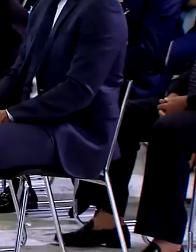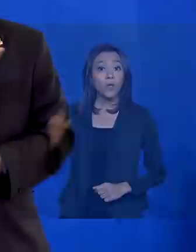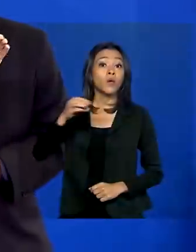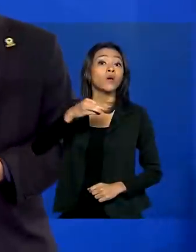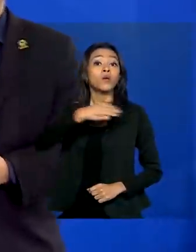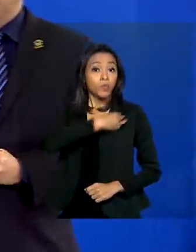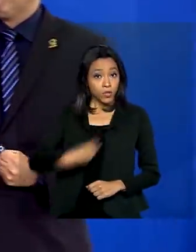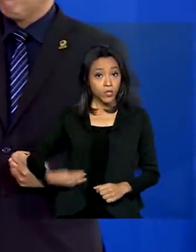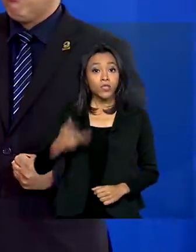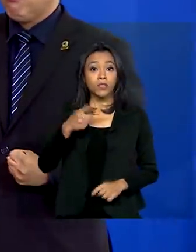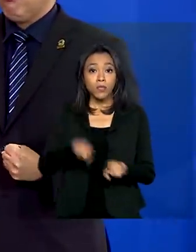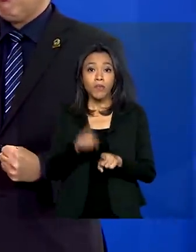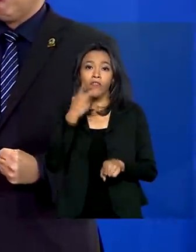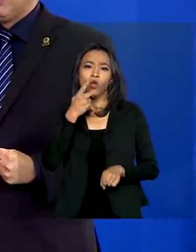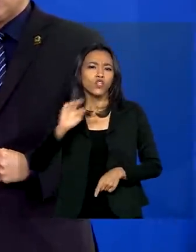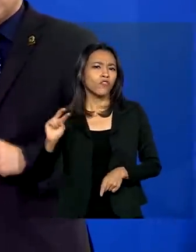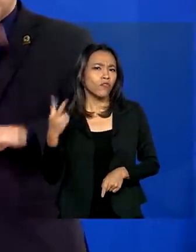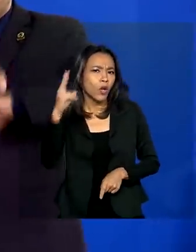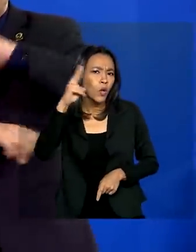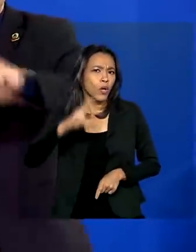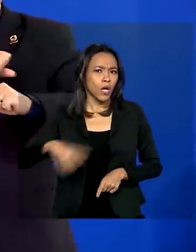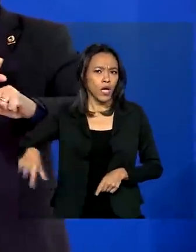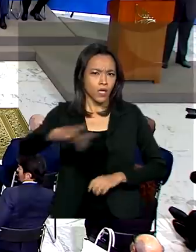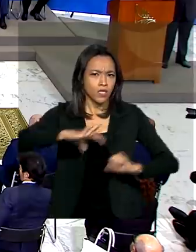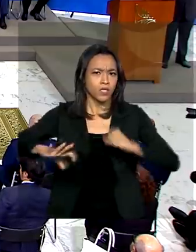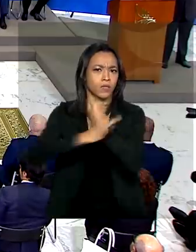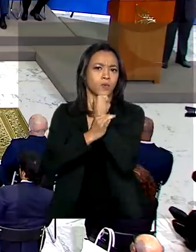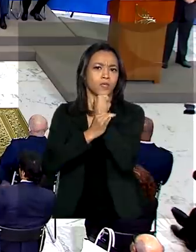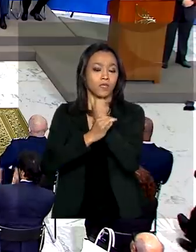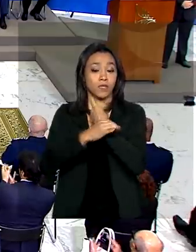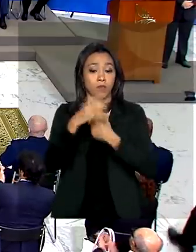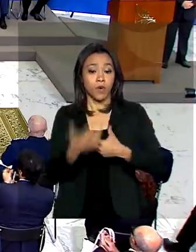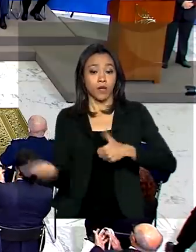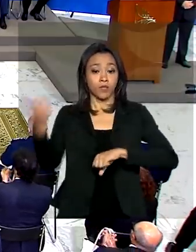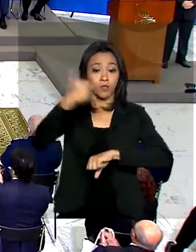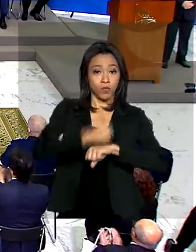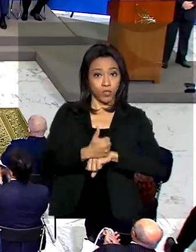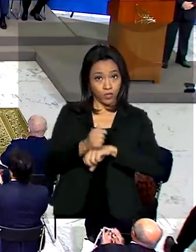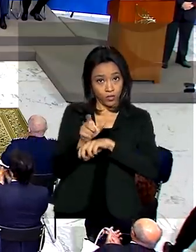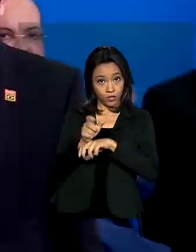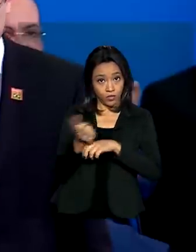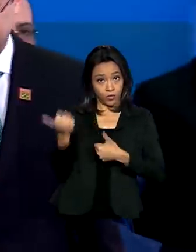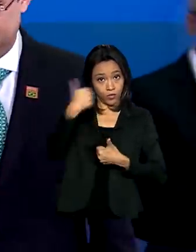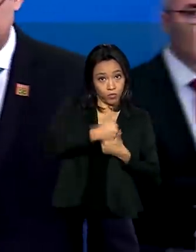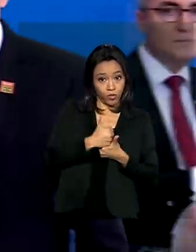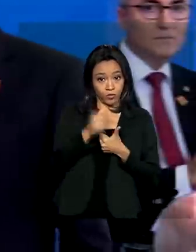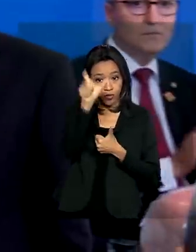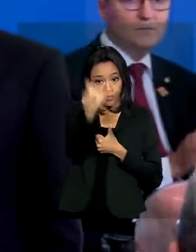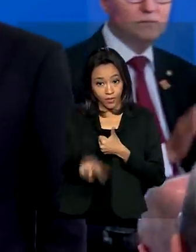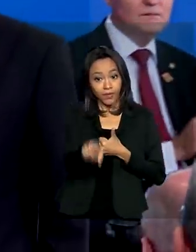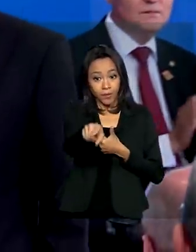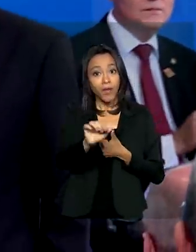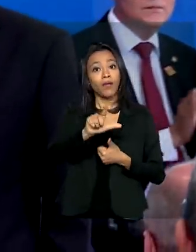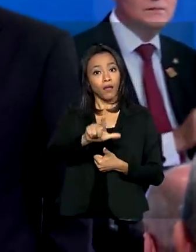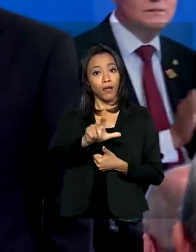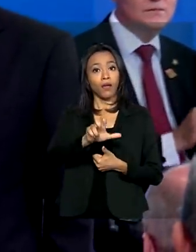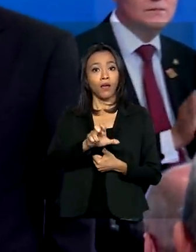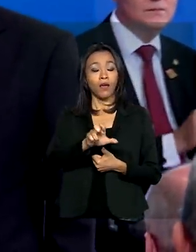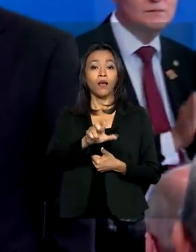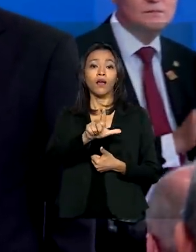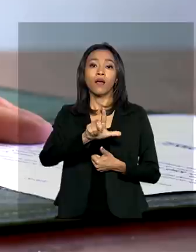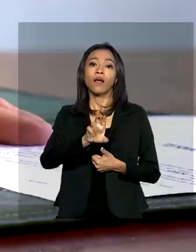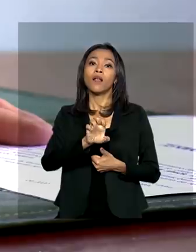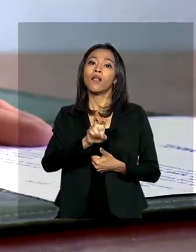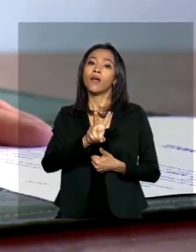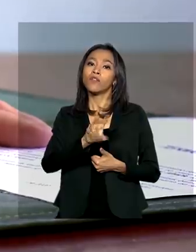destacou a importância de valorizar as forças de segurança para substituir andré mendonça na aggeo tomou posse josé levi mello